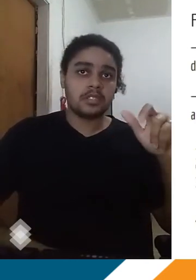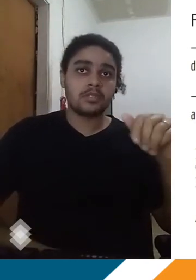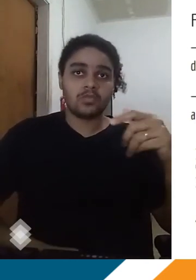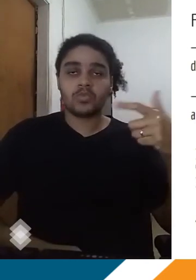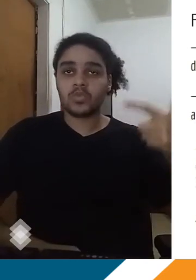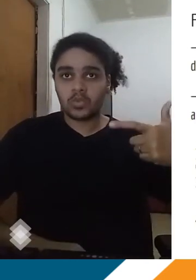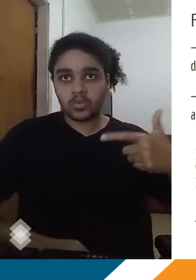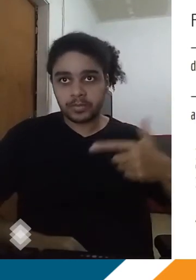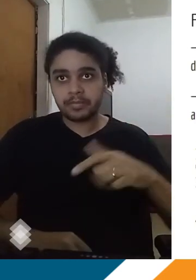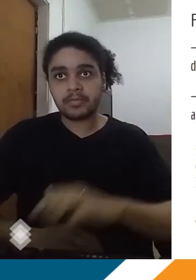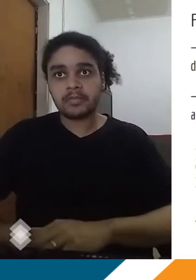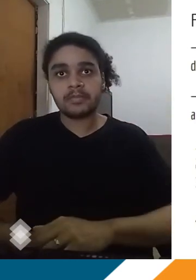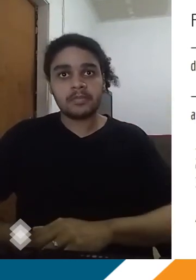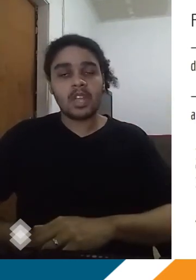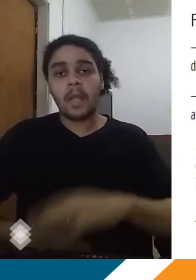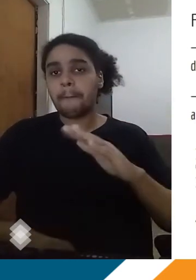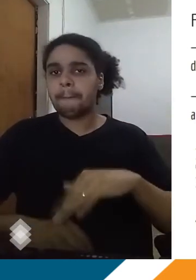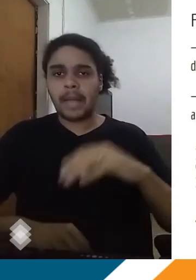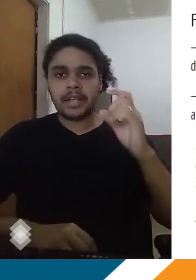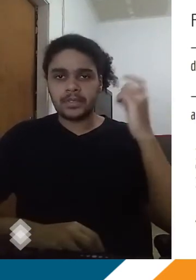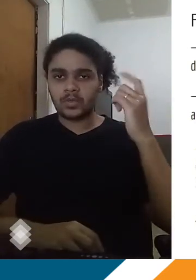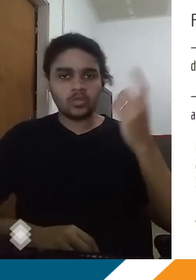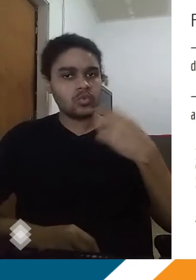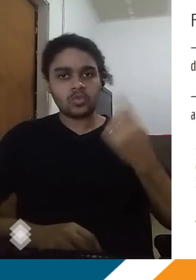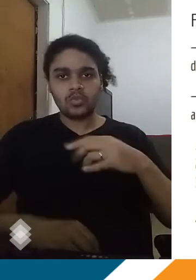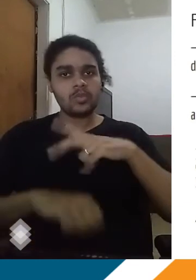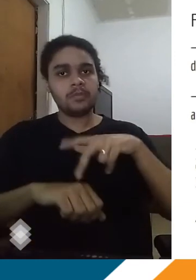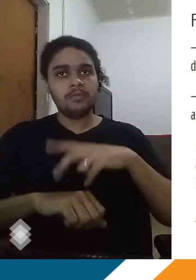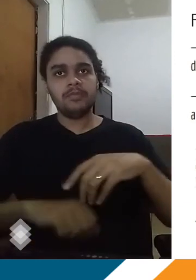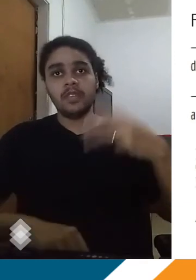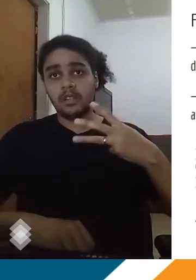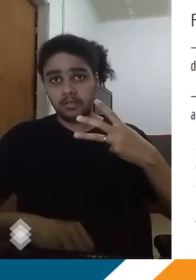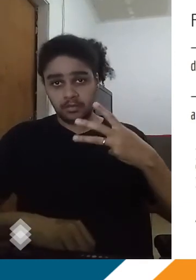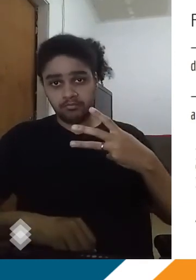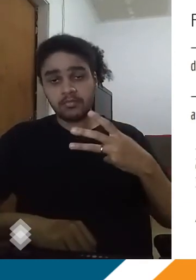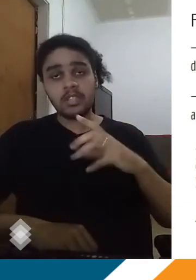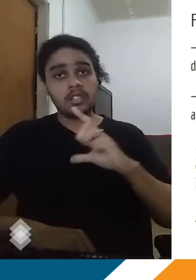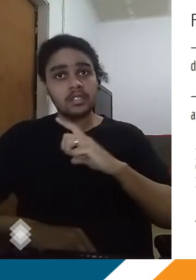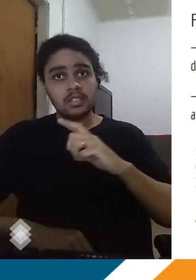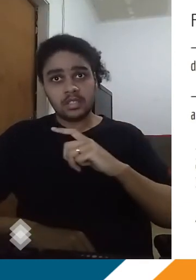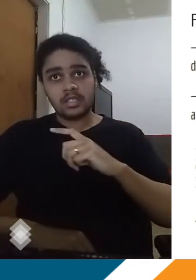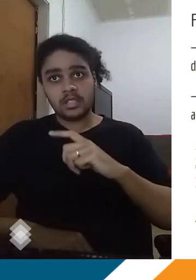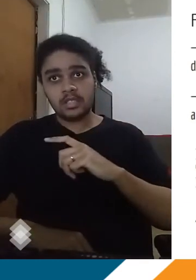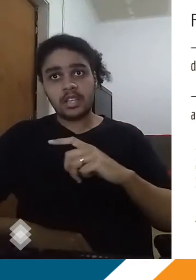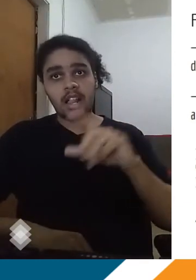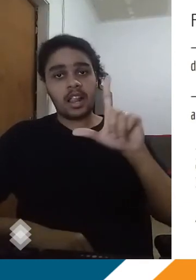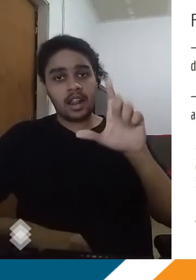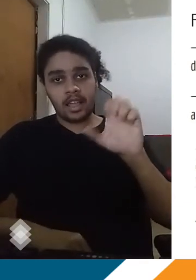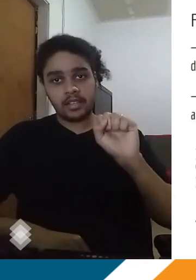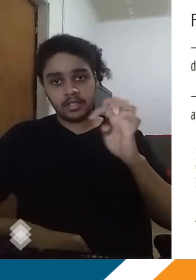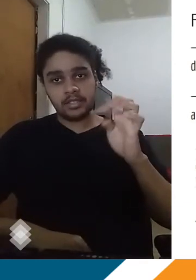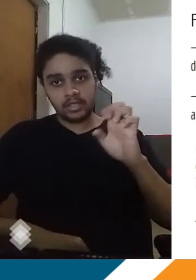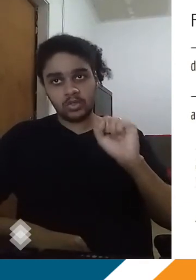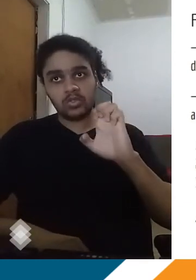das Guianas, com o Pico da Neblina, que é o pico mais alto do nosso país, localizado no norte do nosso país. A gente tem as